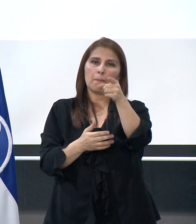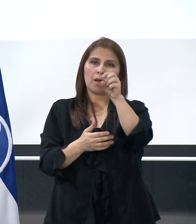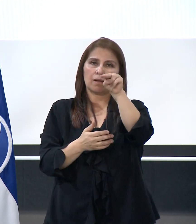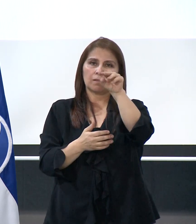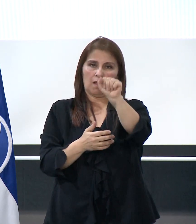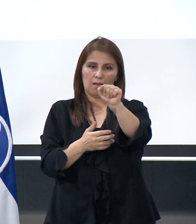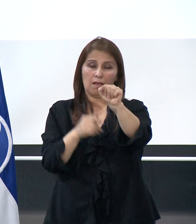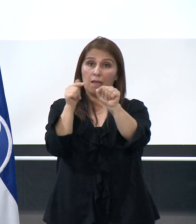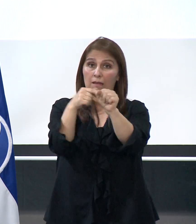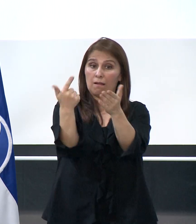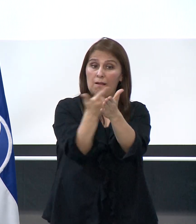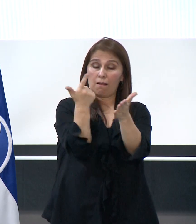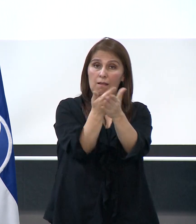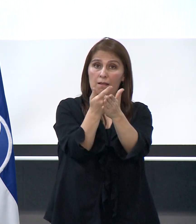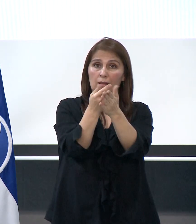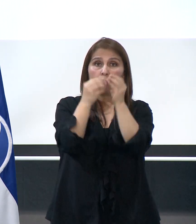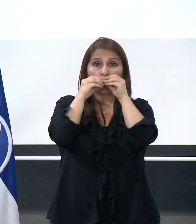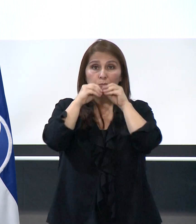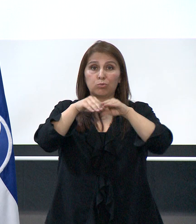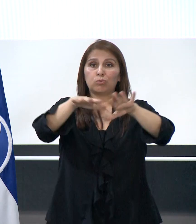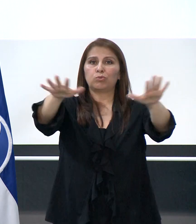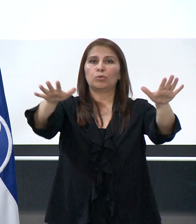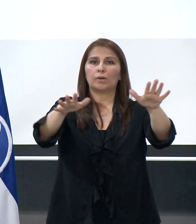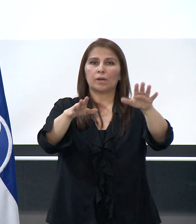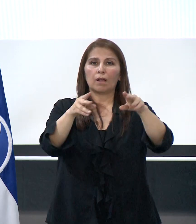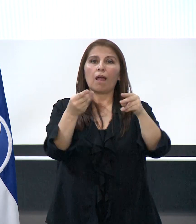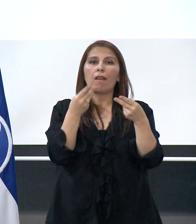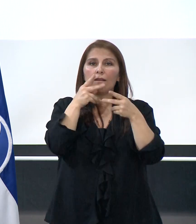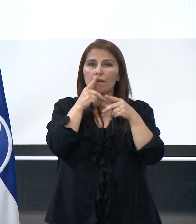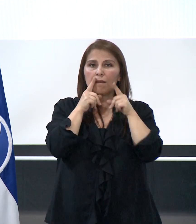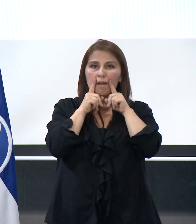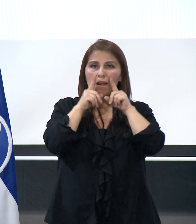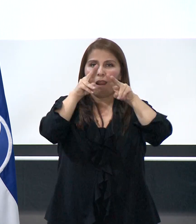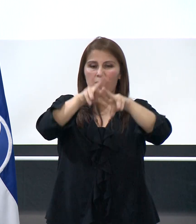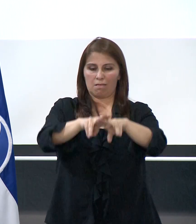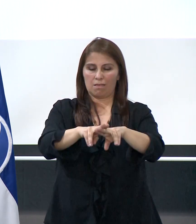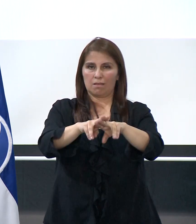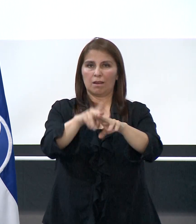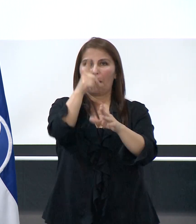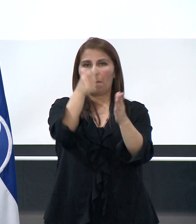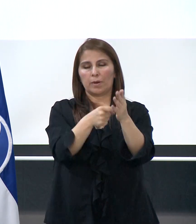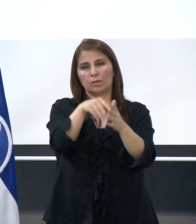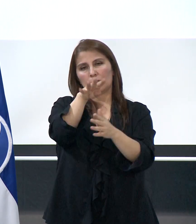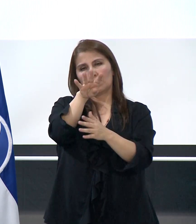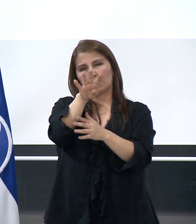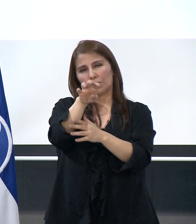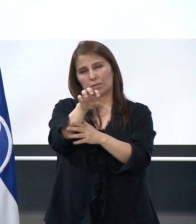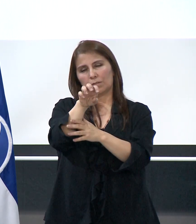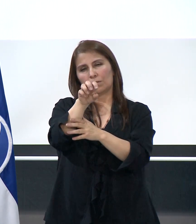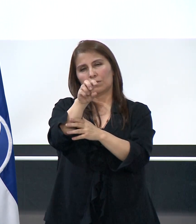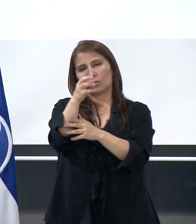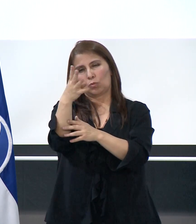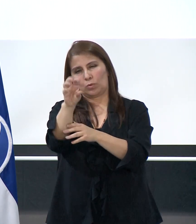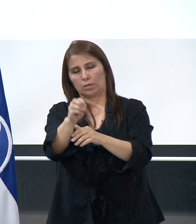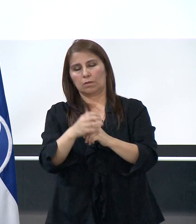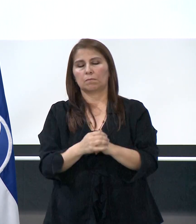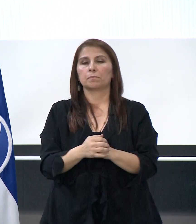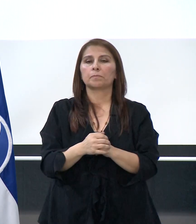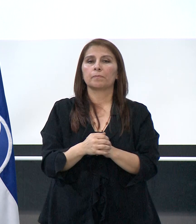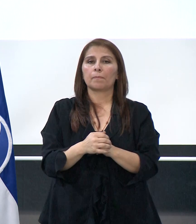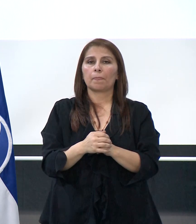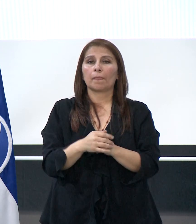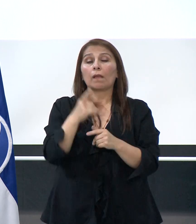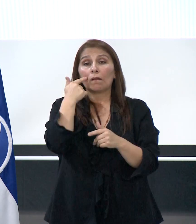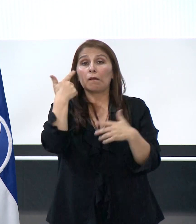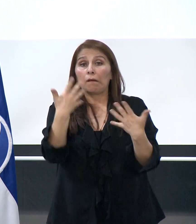publicada en latín en 1640 tanto en esta obra como en otras como vía lucky sopera didáctica